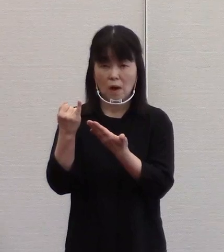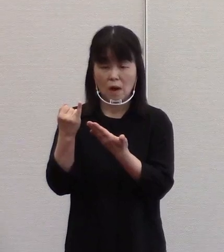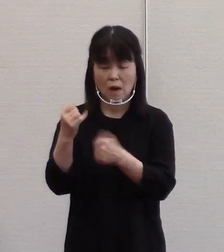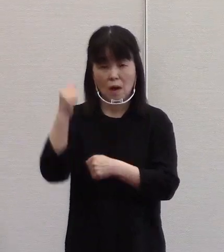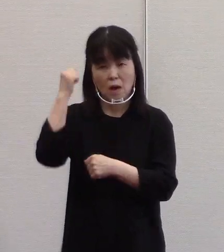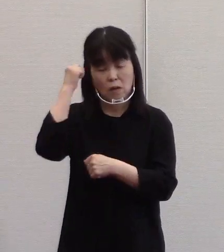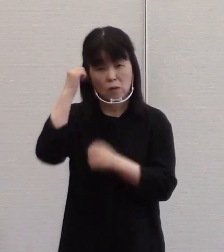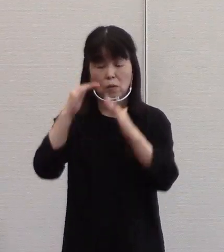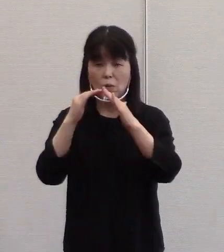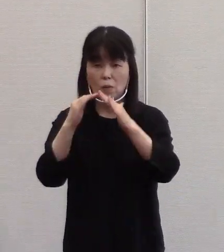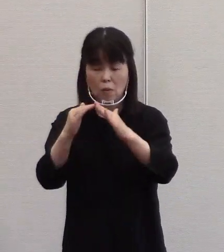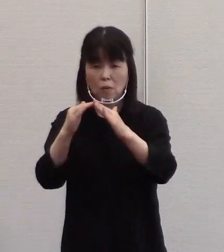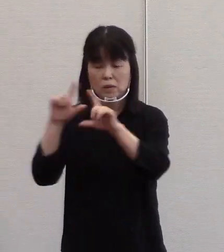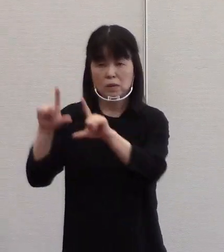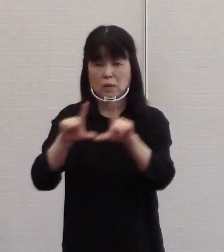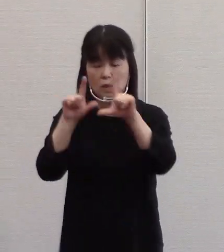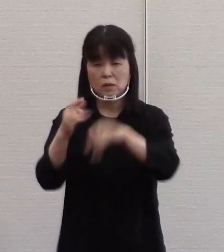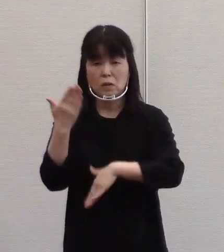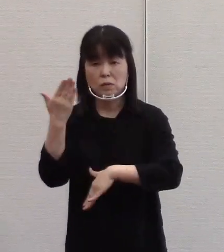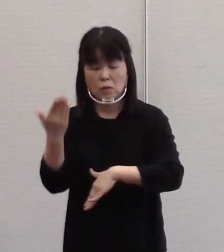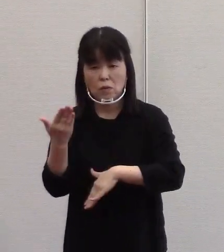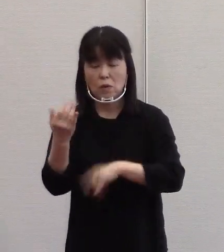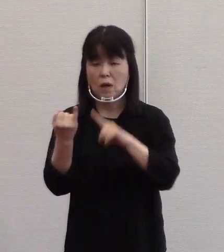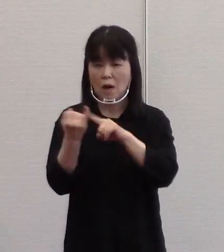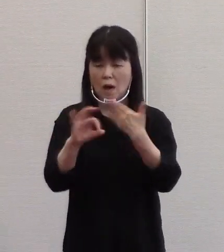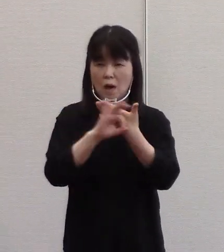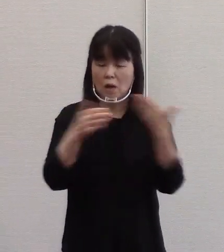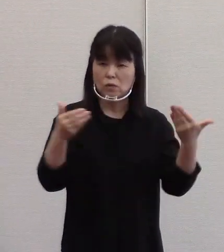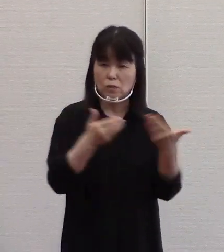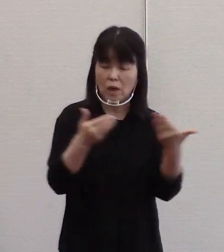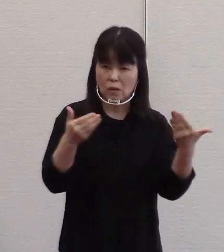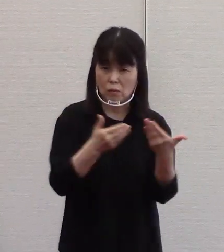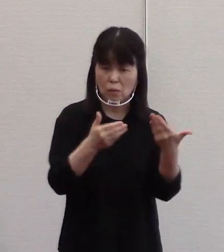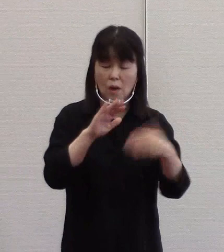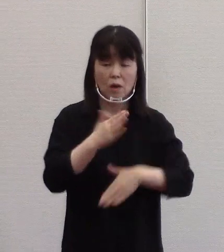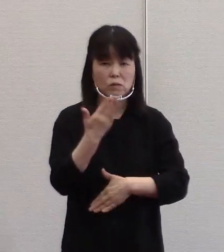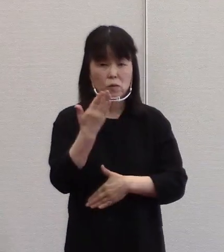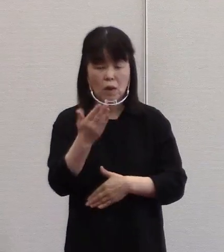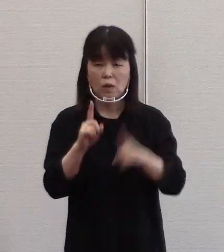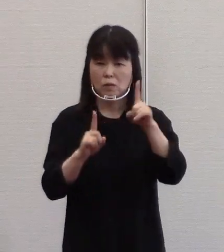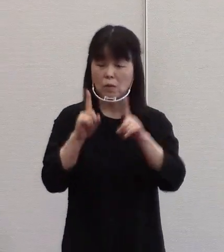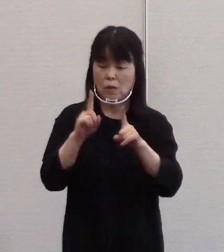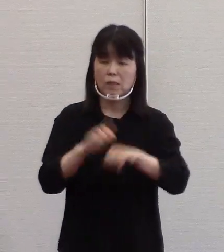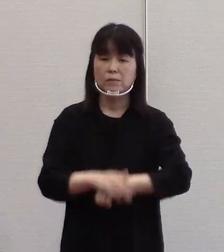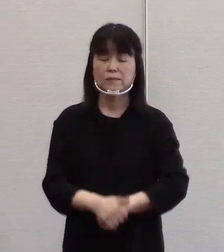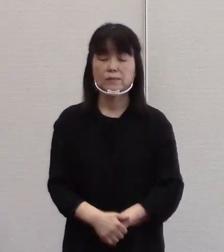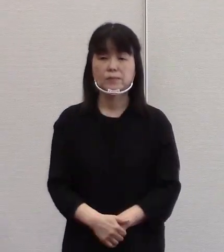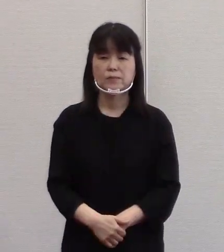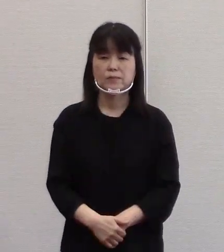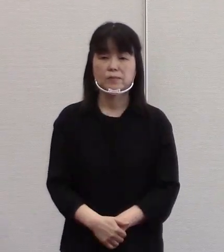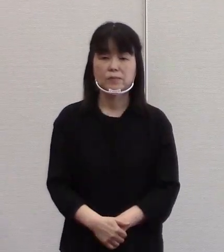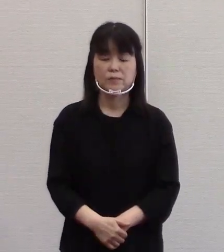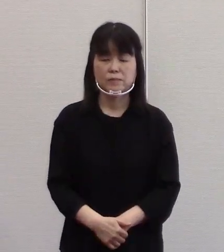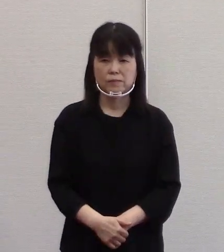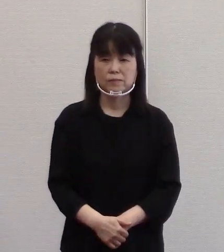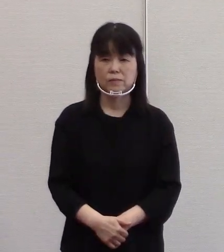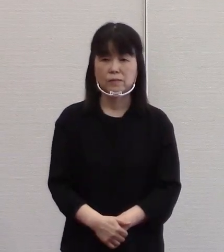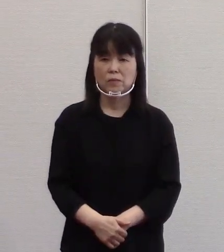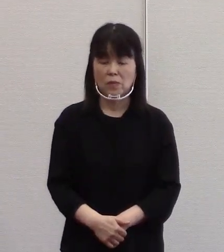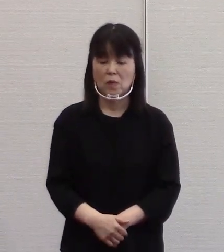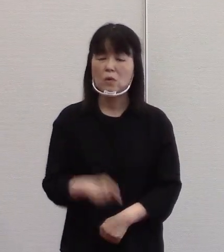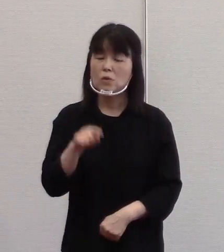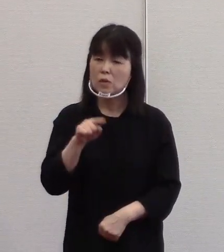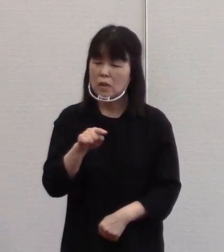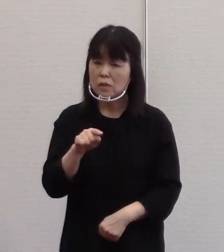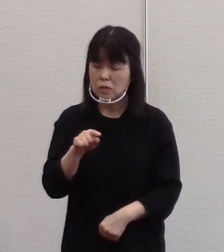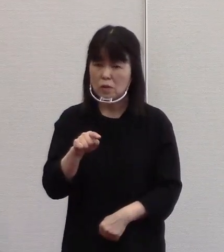寮に住んでいるのか、またアルバイトとかをしているのかなど、わかりますでしょうか。 その辺についても正確な